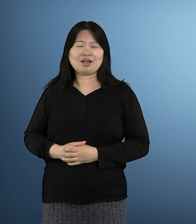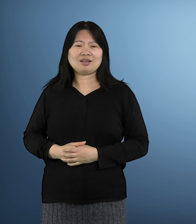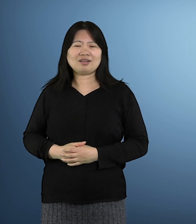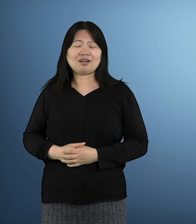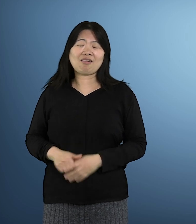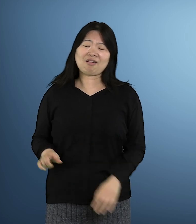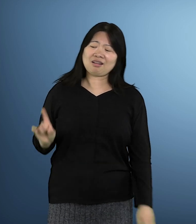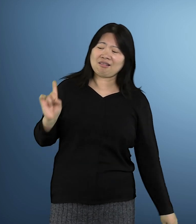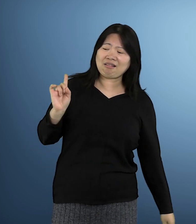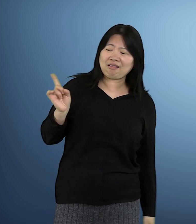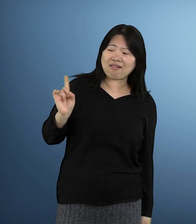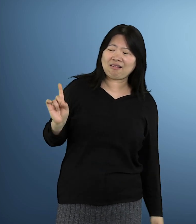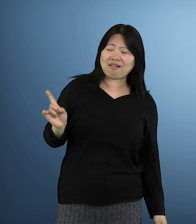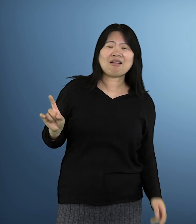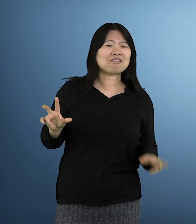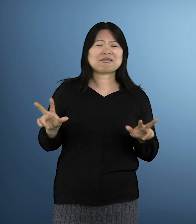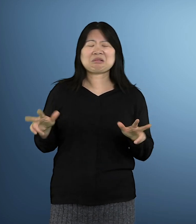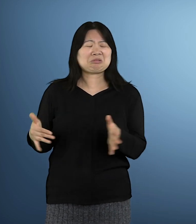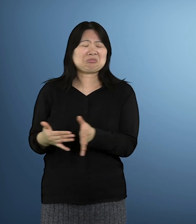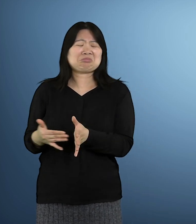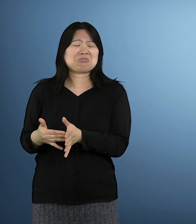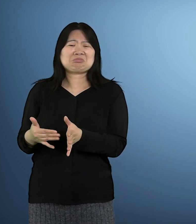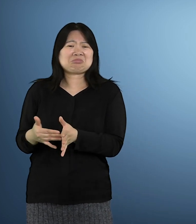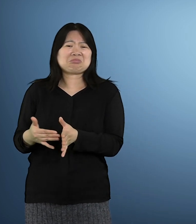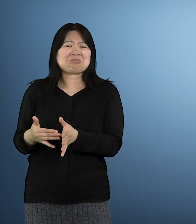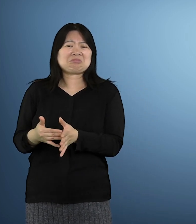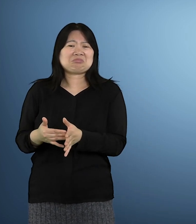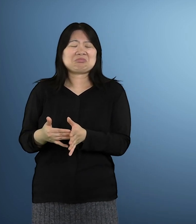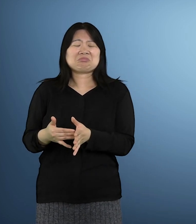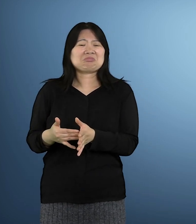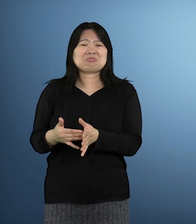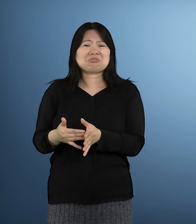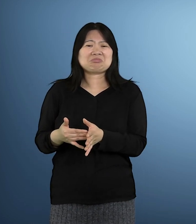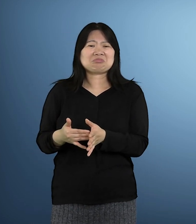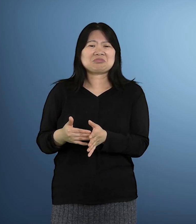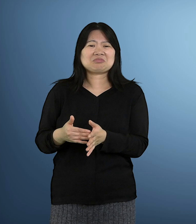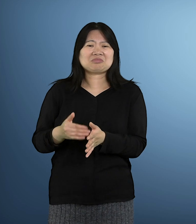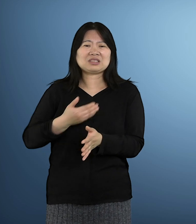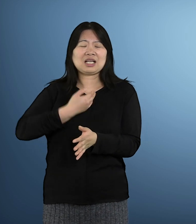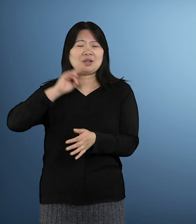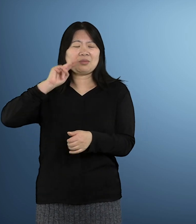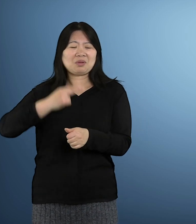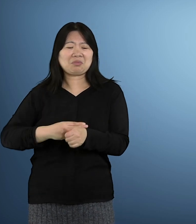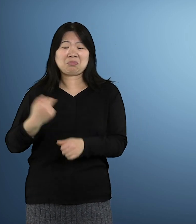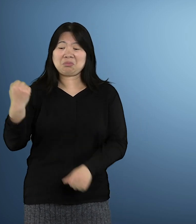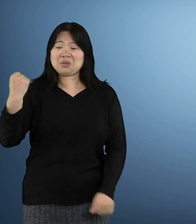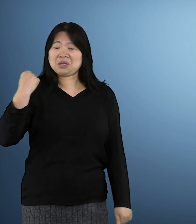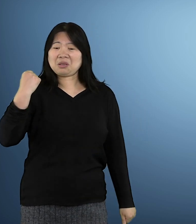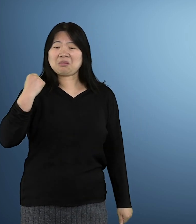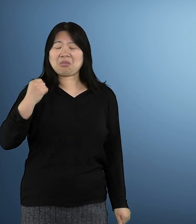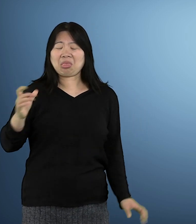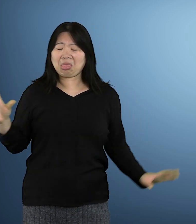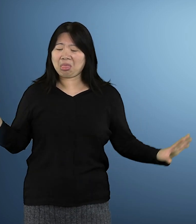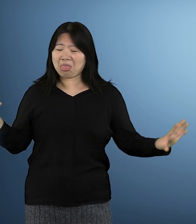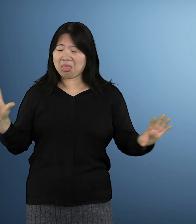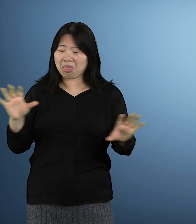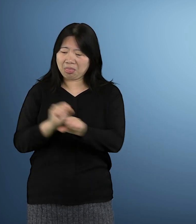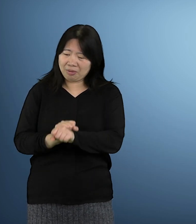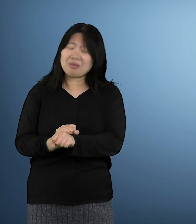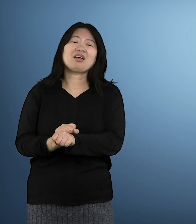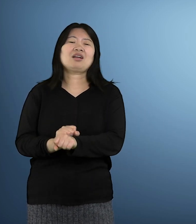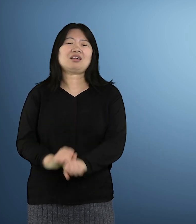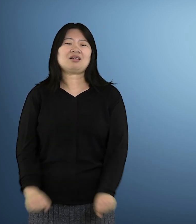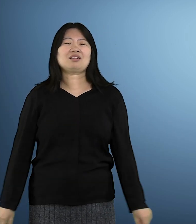저 사람은 이제 끝났어. 이제 더 이상 사도 바울의 영향력을